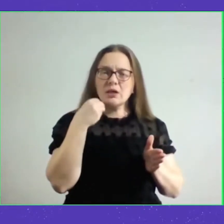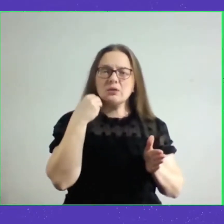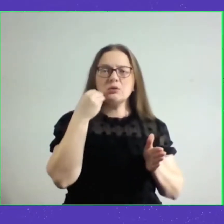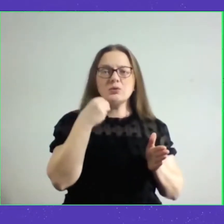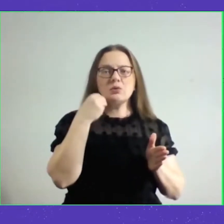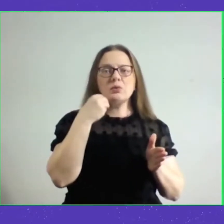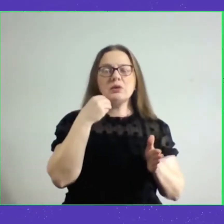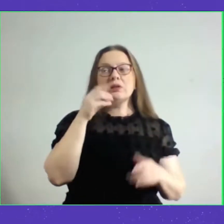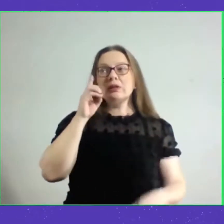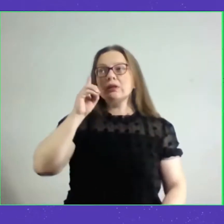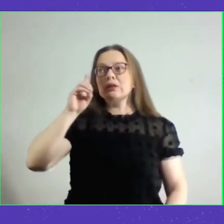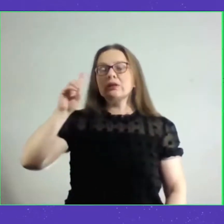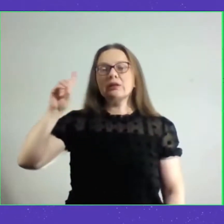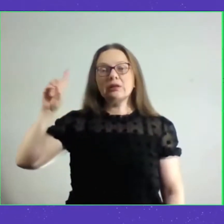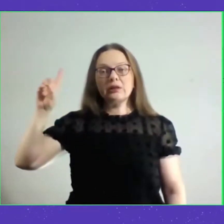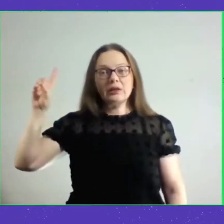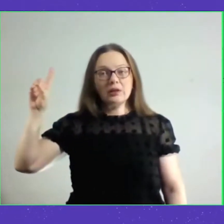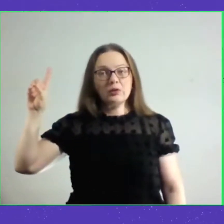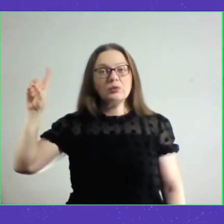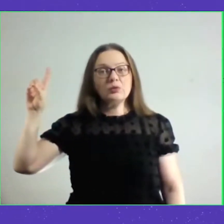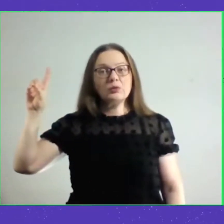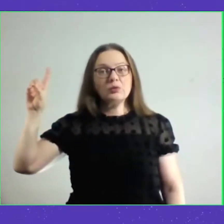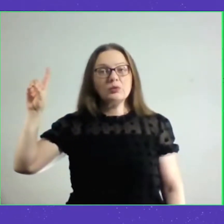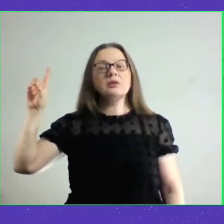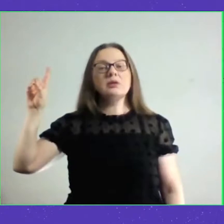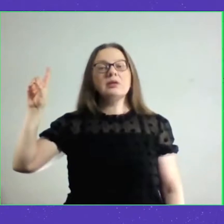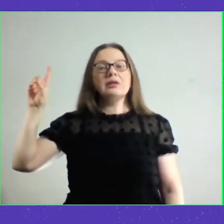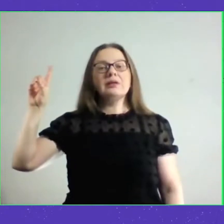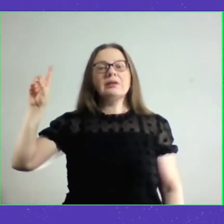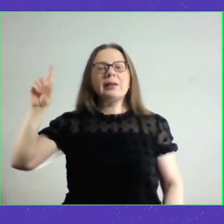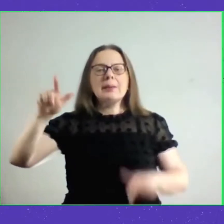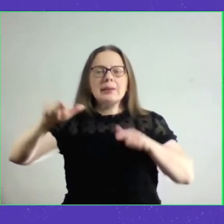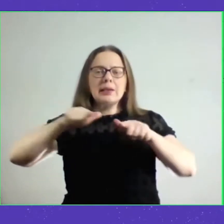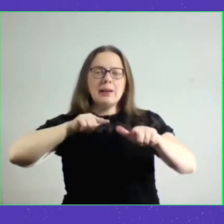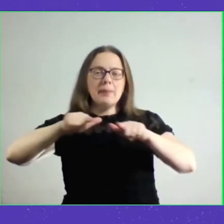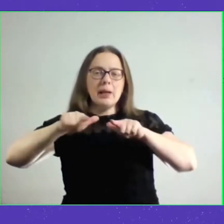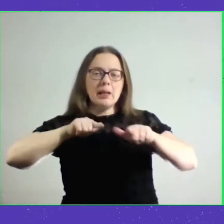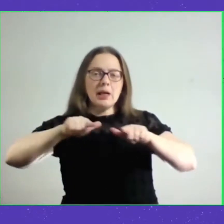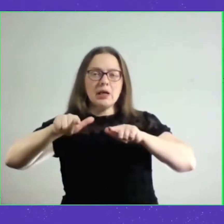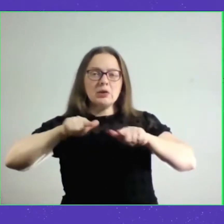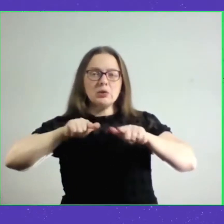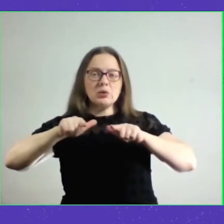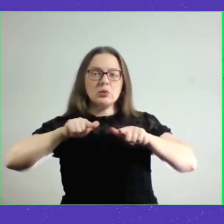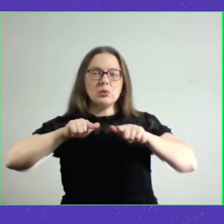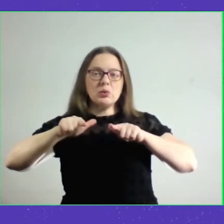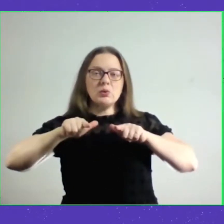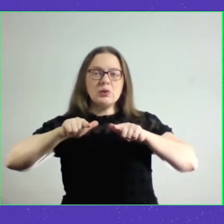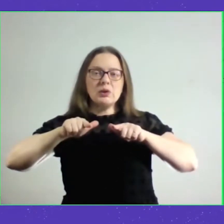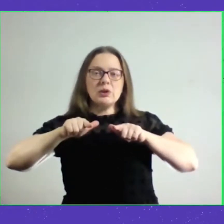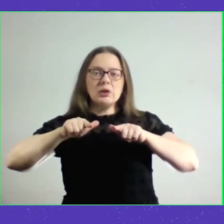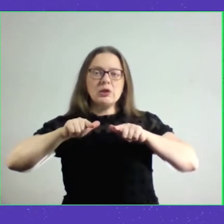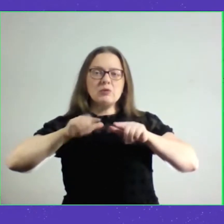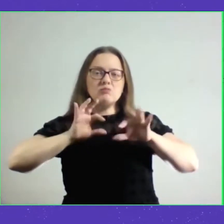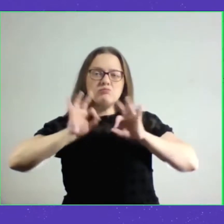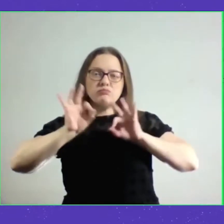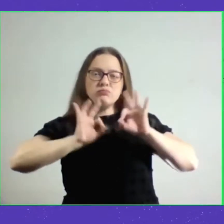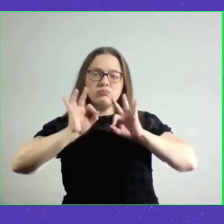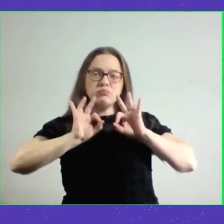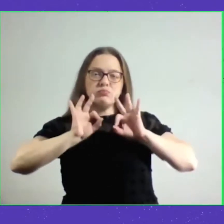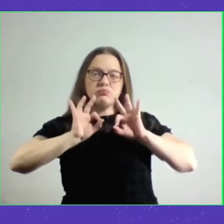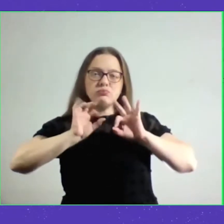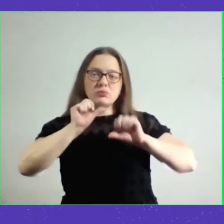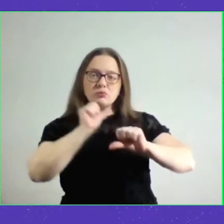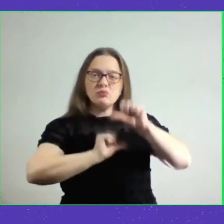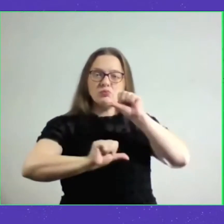trabalho de mudança de esfera na nossa vida. O Senhor tem nos tirado cada vez mais